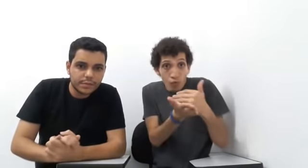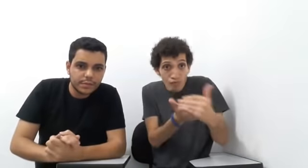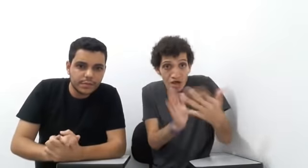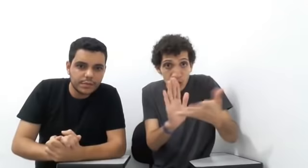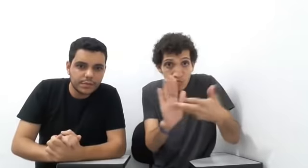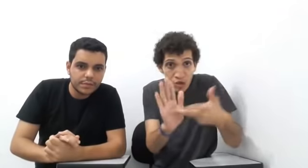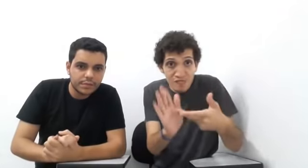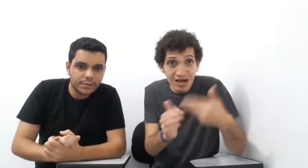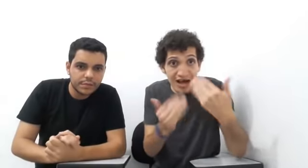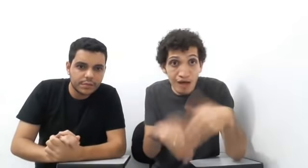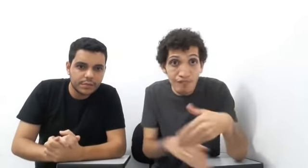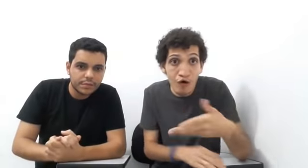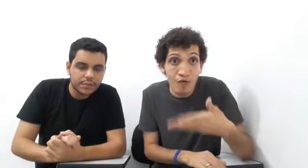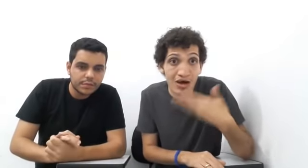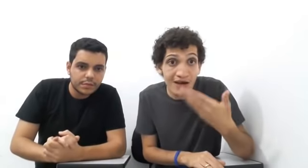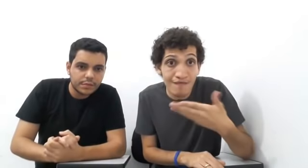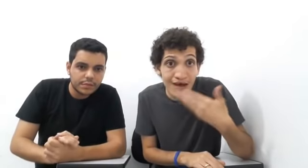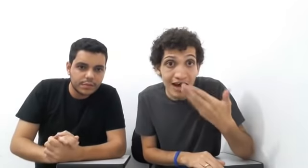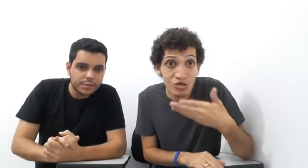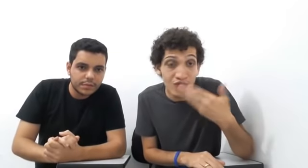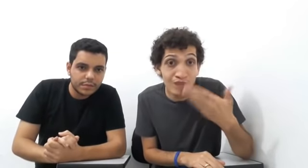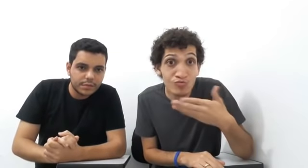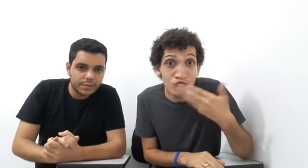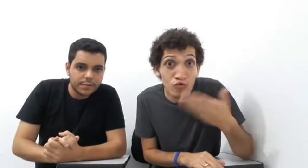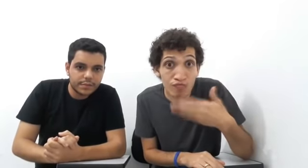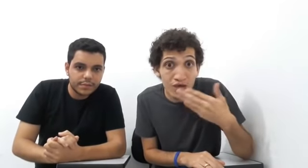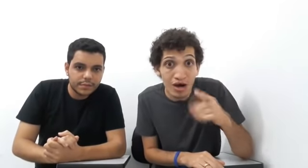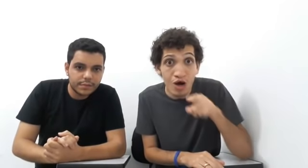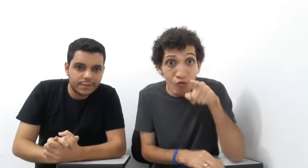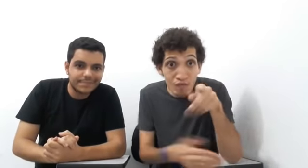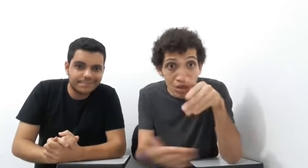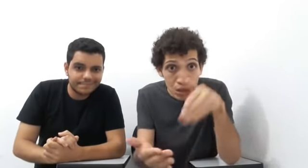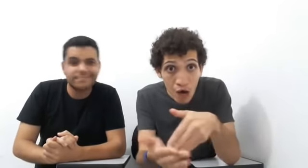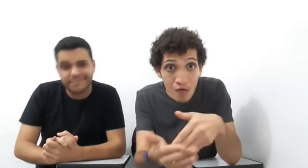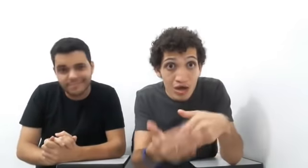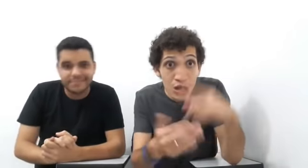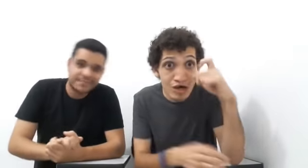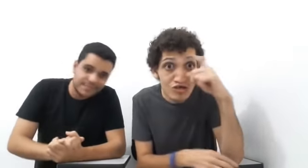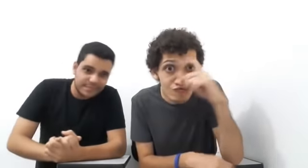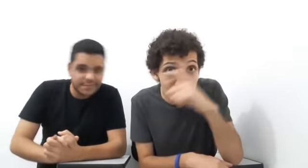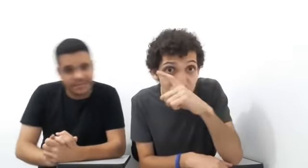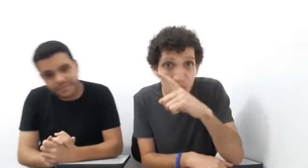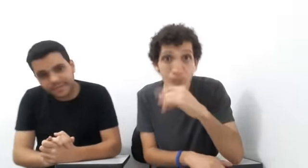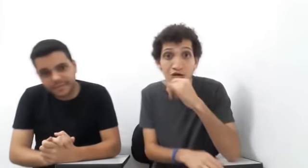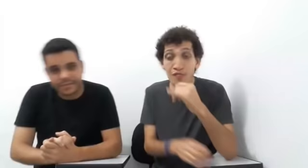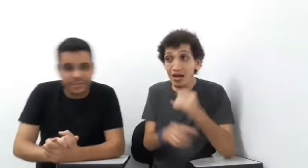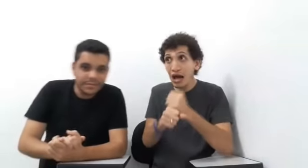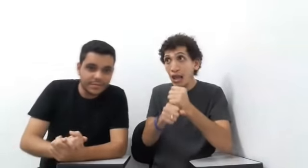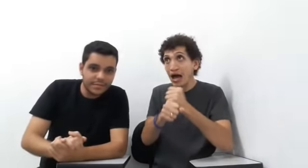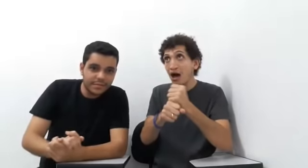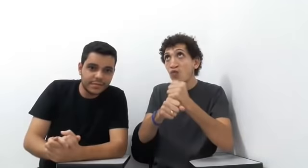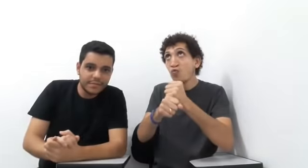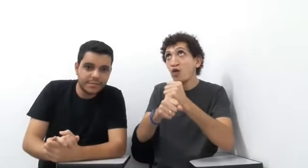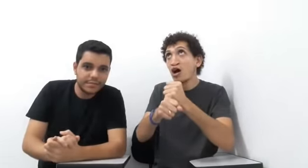mês Prolibras, a prova era fácil, era muito sopa. No final, o ano mais difícil. Então, você pegar lá no ano